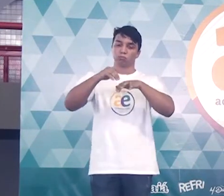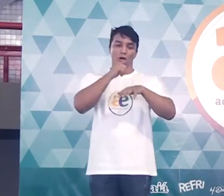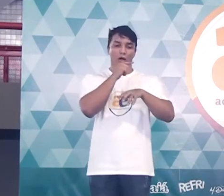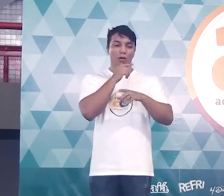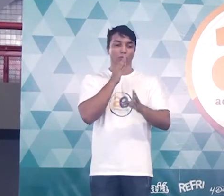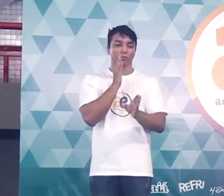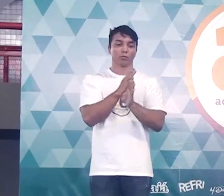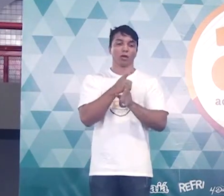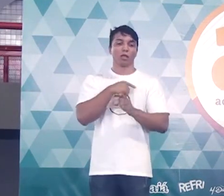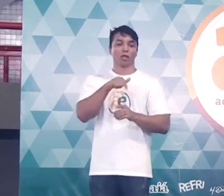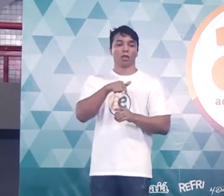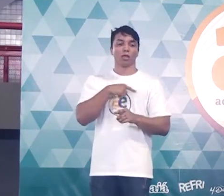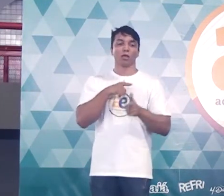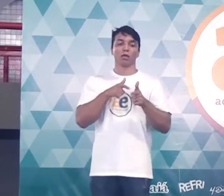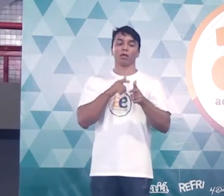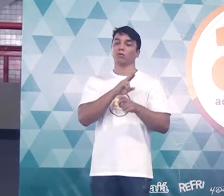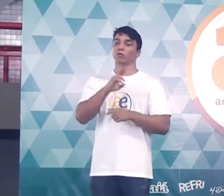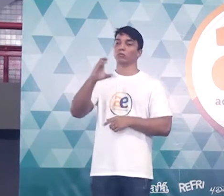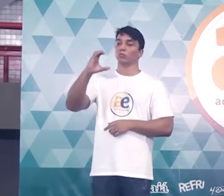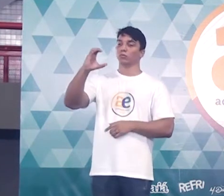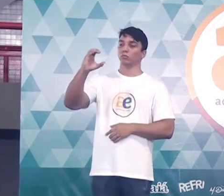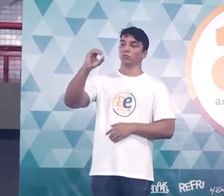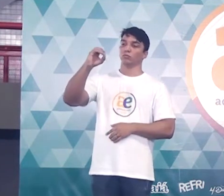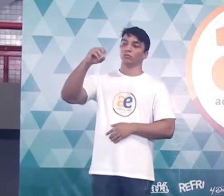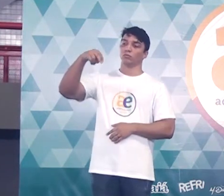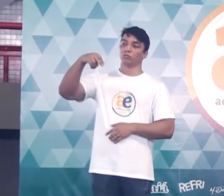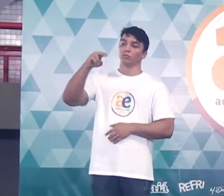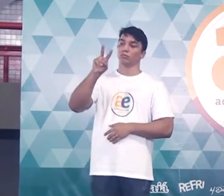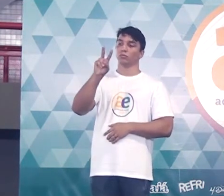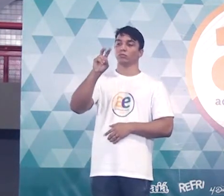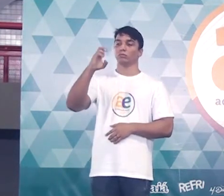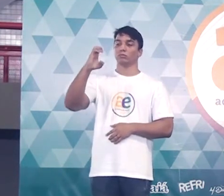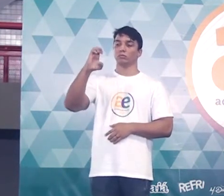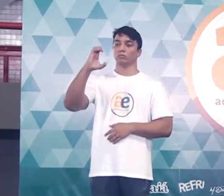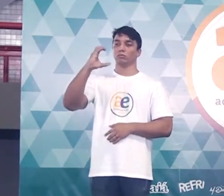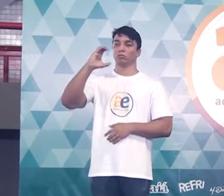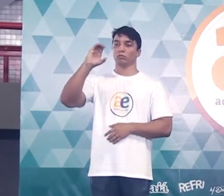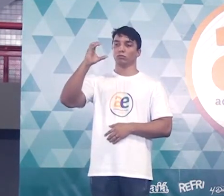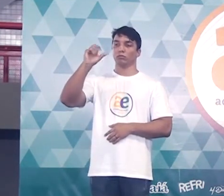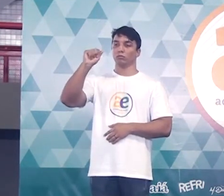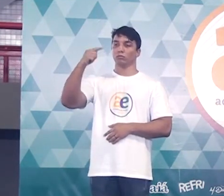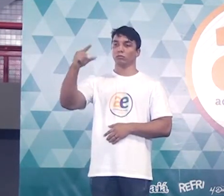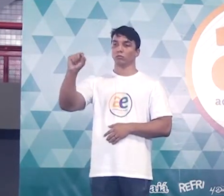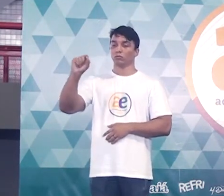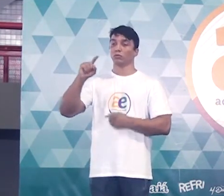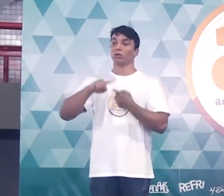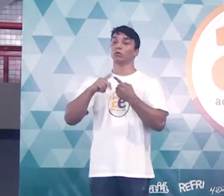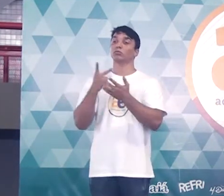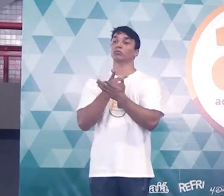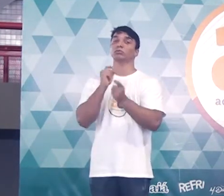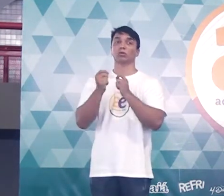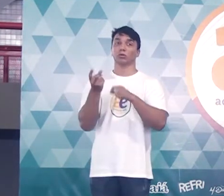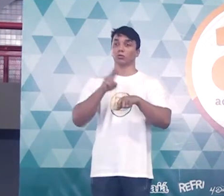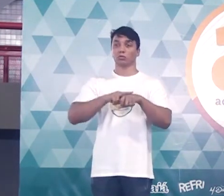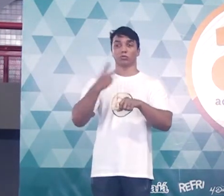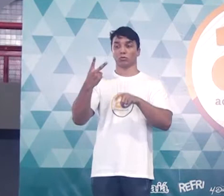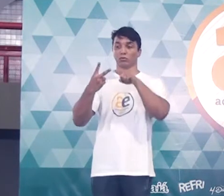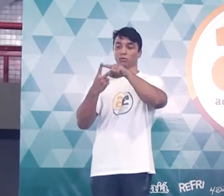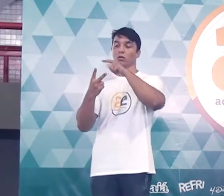esse processo aí, que é chamado de convecção, ele acontece com líquidos e gases. Detalhe: